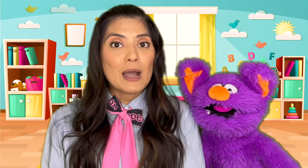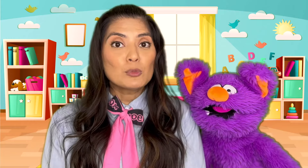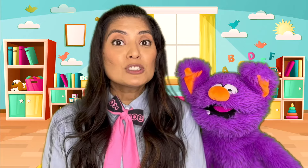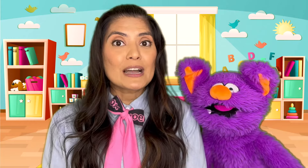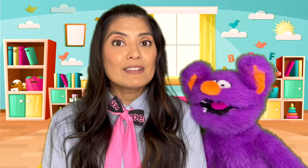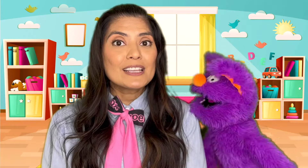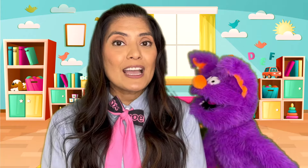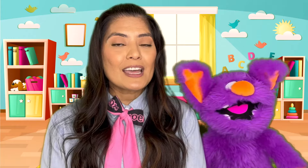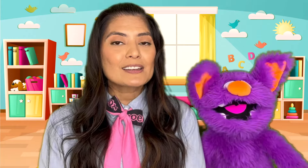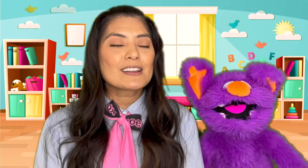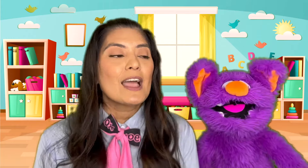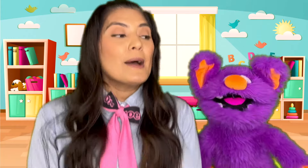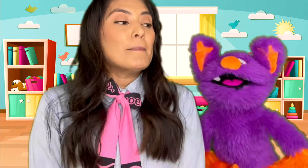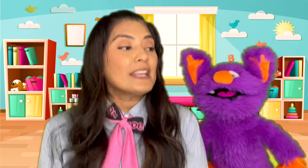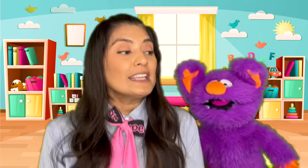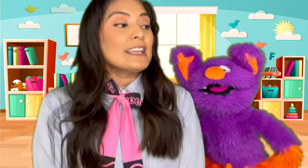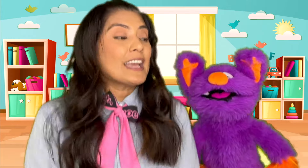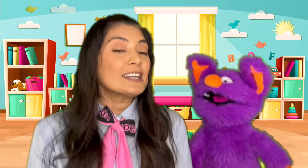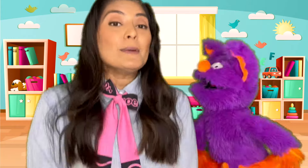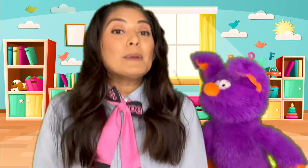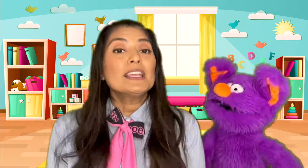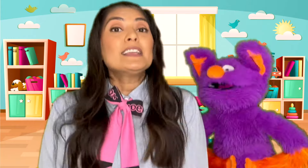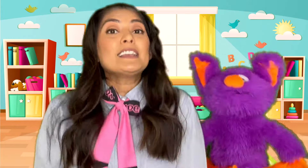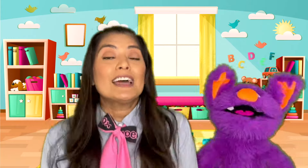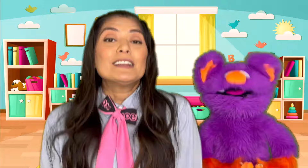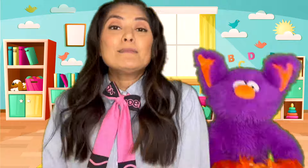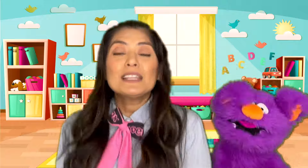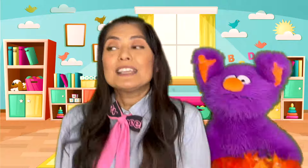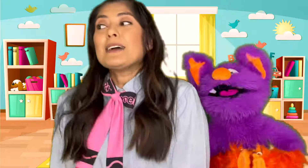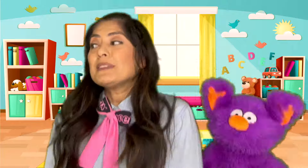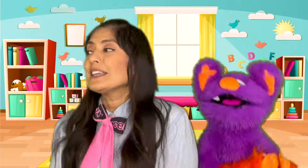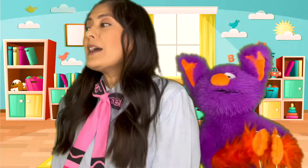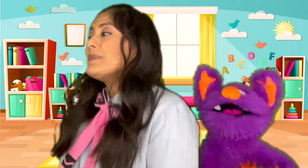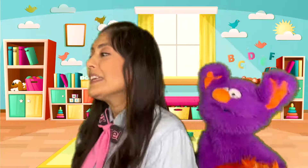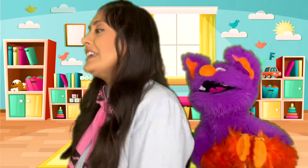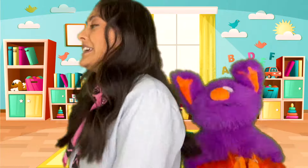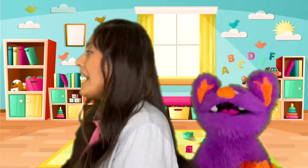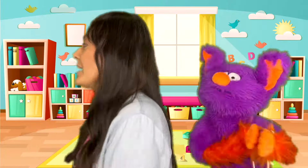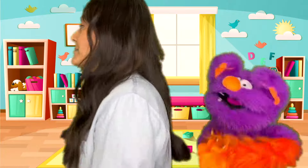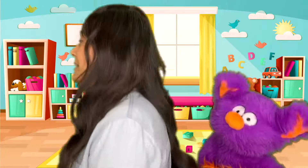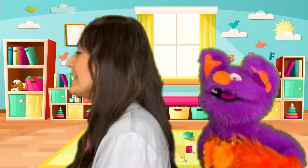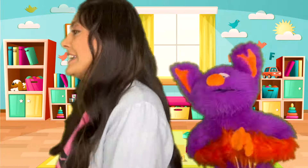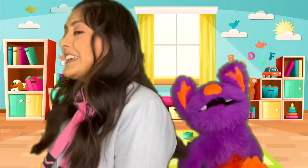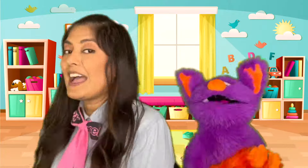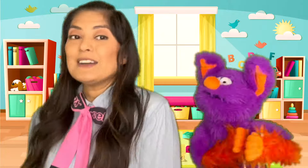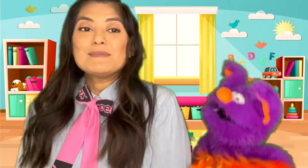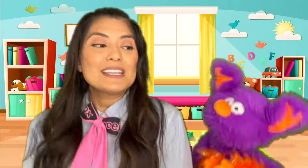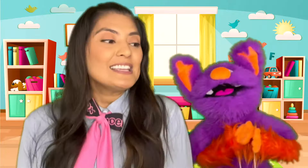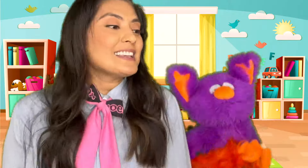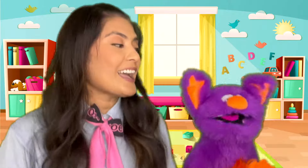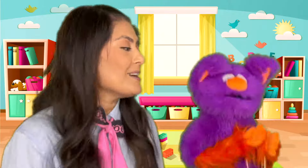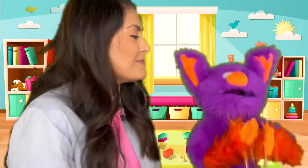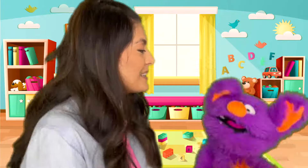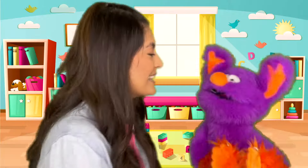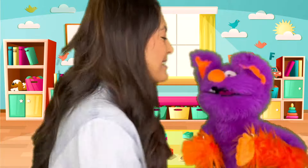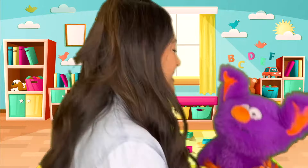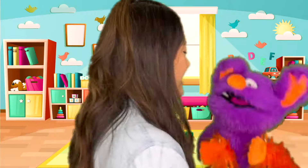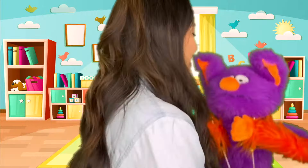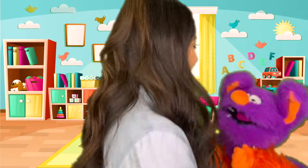Vamos a brincar. Brinca, brinca, brinca, brinca, brinca, brinca, brinca, brinca, brinca,